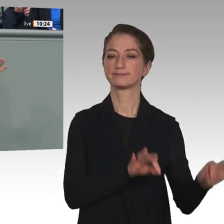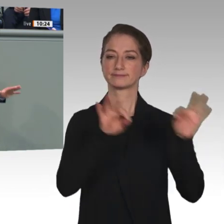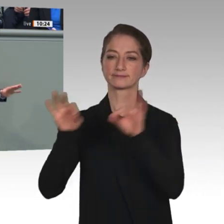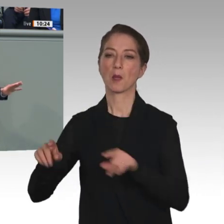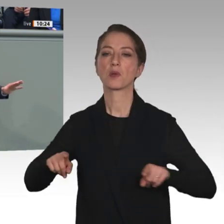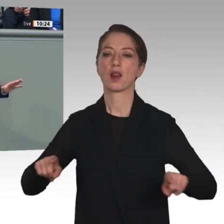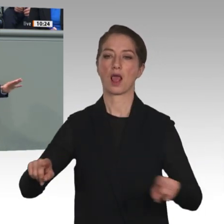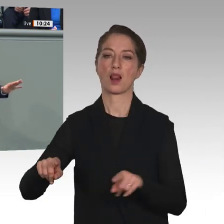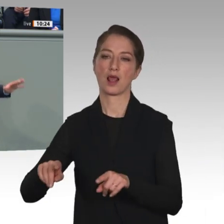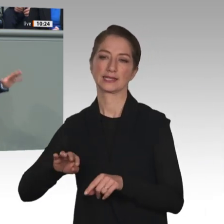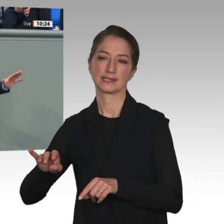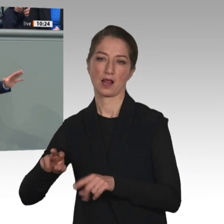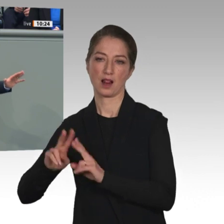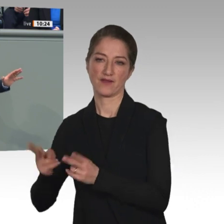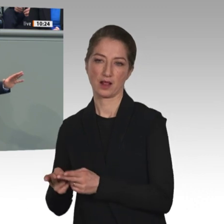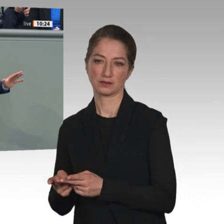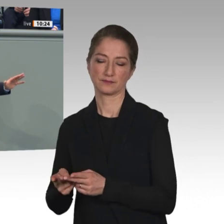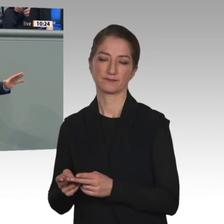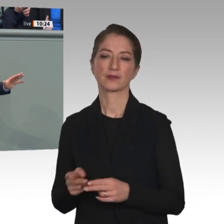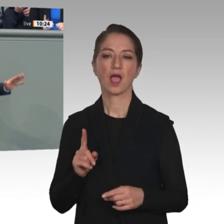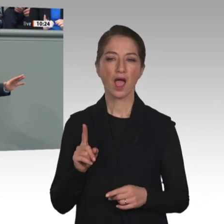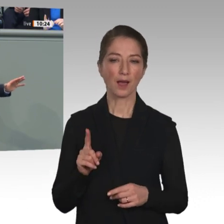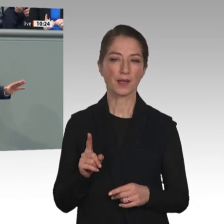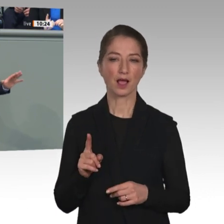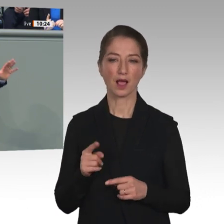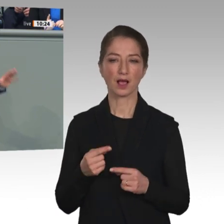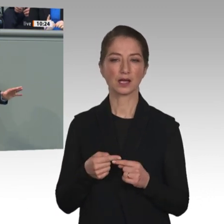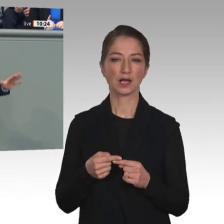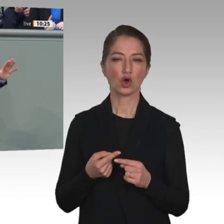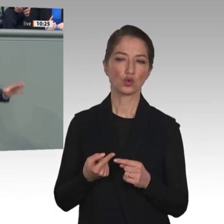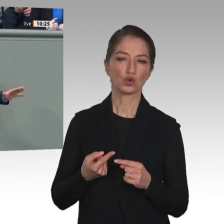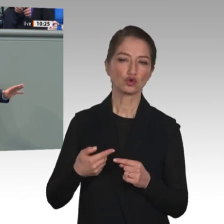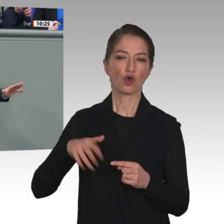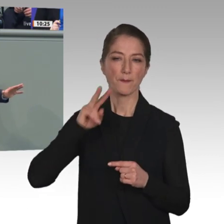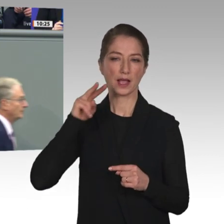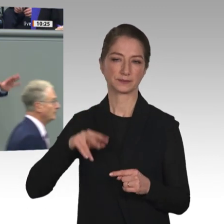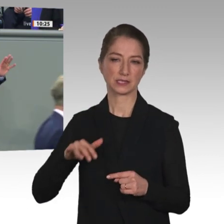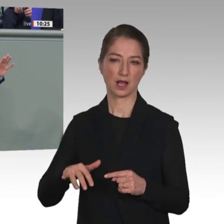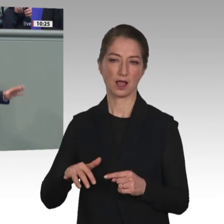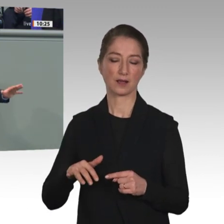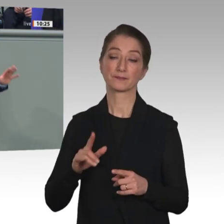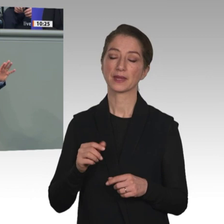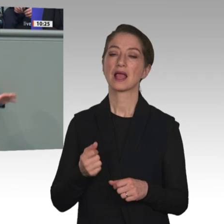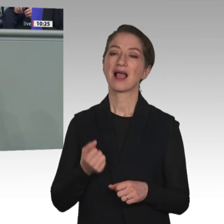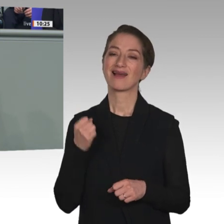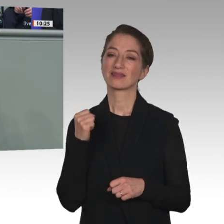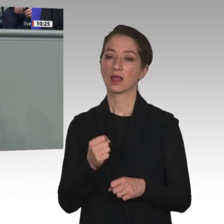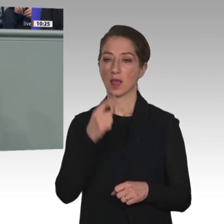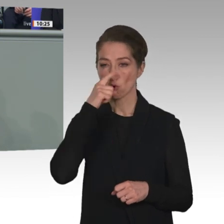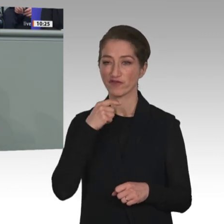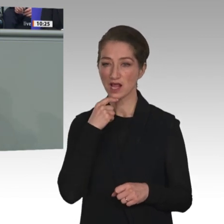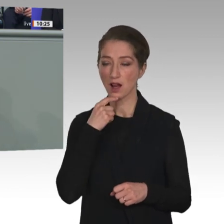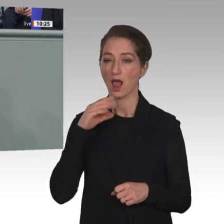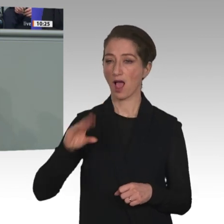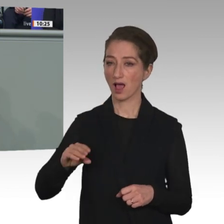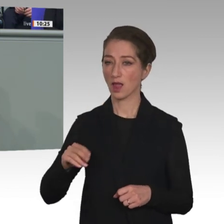Welt übertragen. Aber es geht noch um einen weiteren Aspekt, und das zeigen die Täterprofile nicht nur von Hanau und Halle,